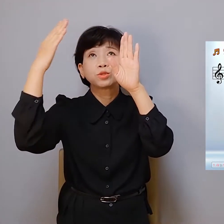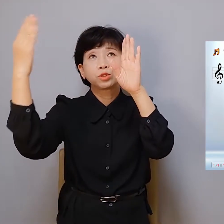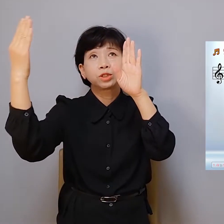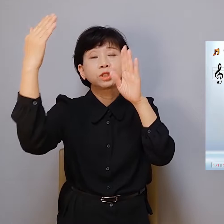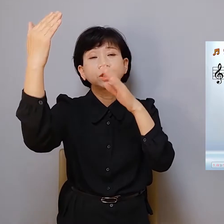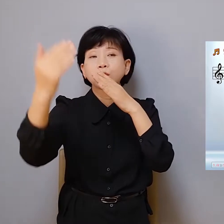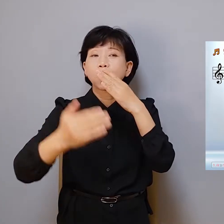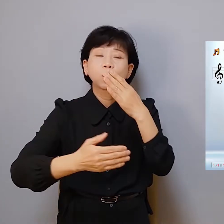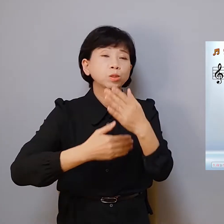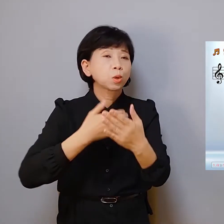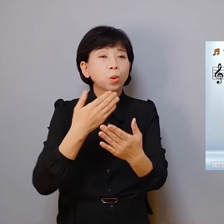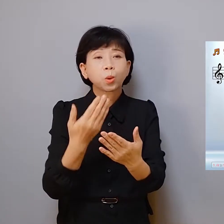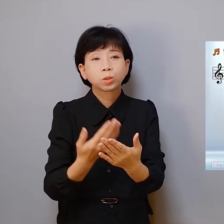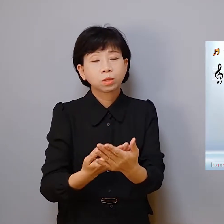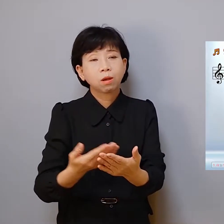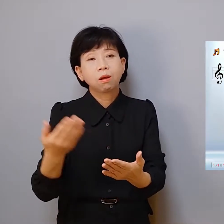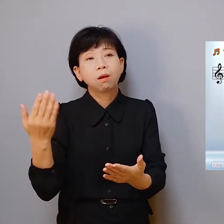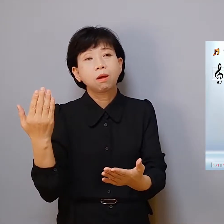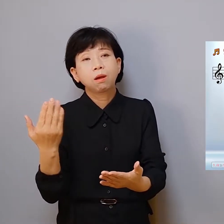하늘의 문을